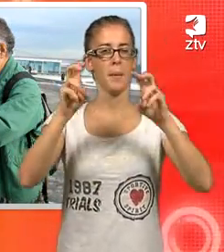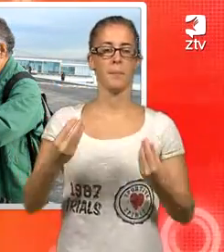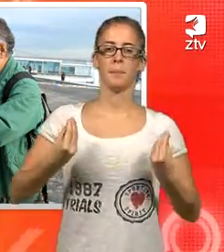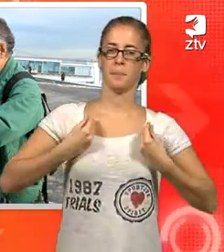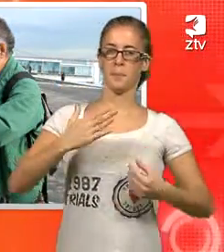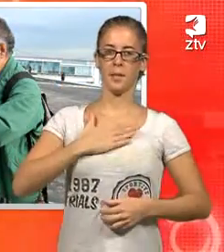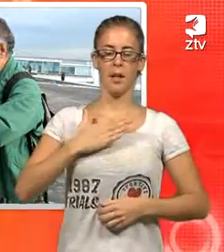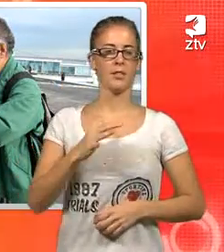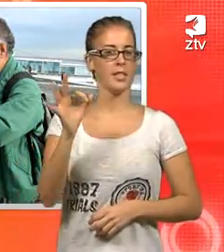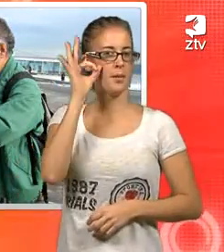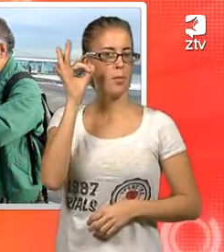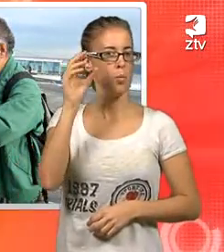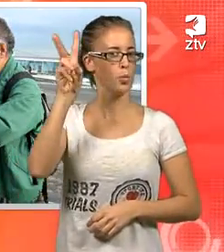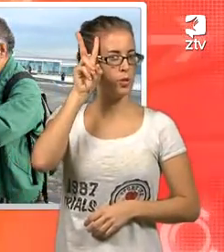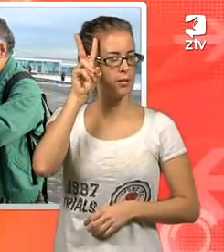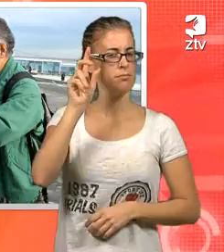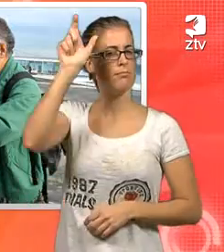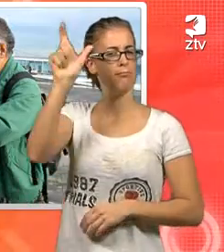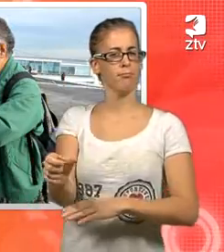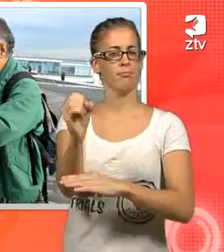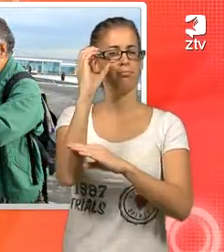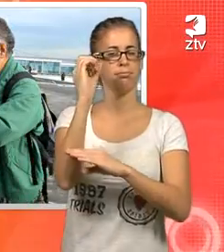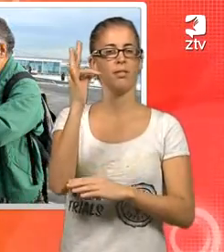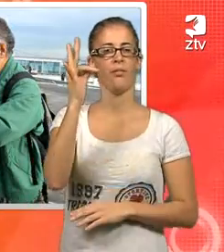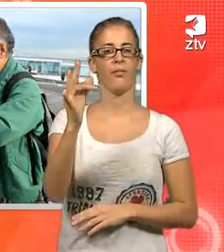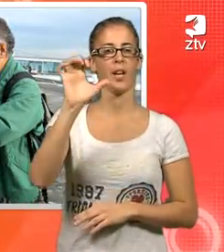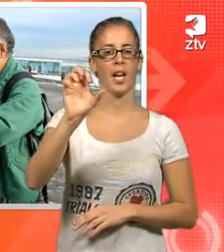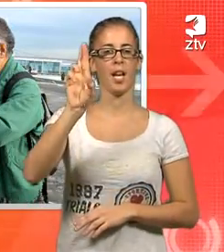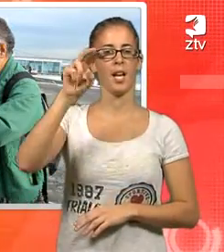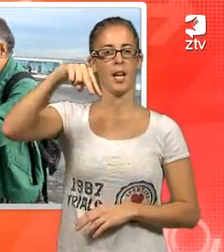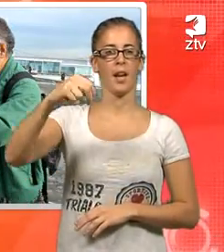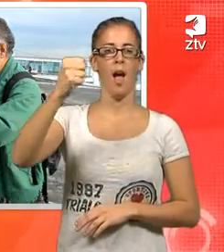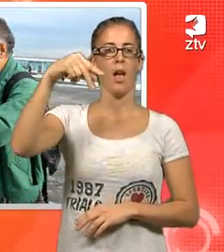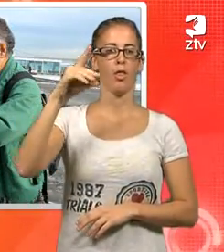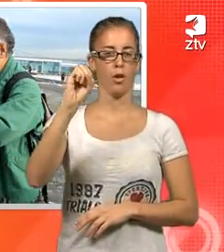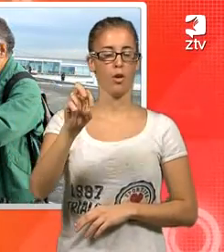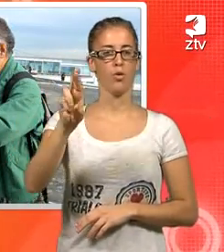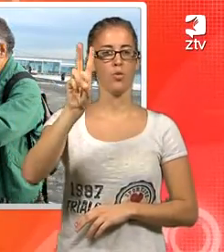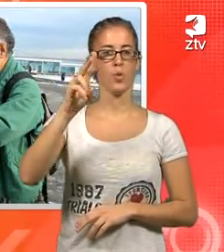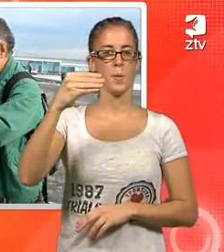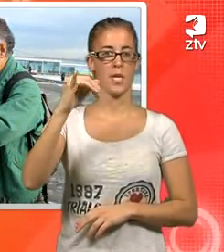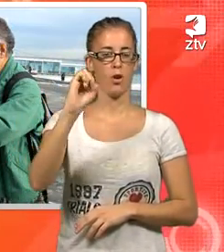con el tema Mi vida con síndrome de Usher, que dará Fernando Rubio, un sordo ciego de Bilbao. Para los socios de